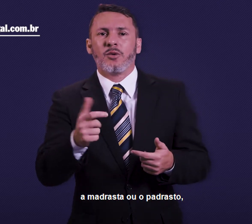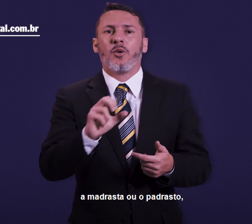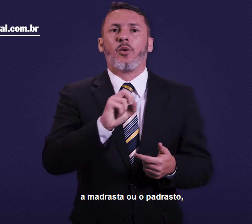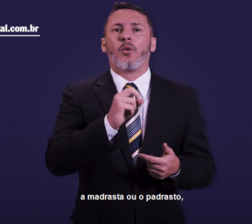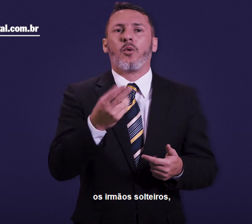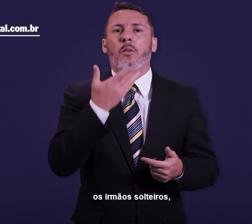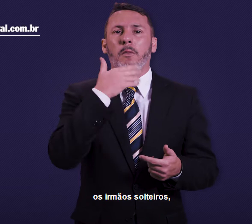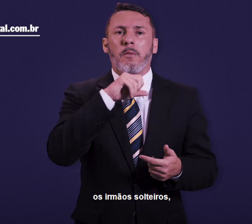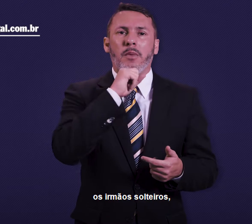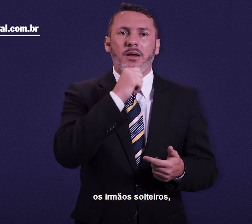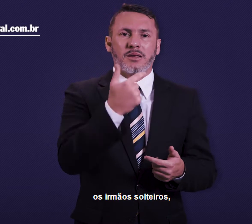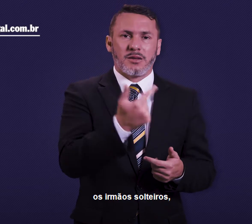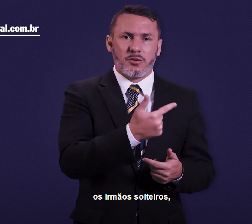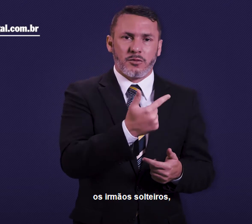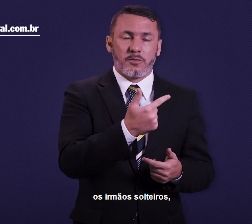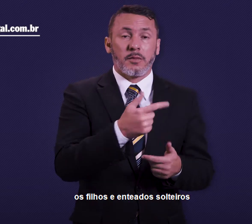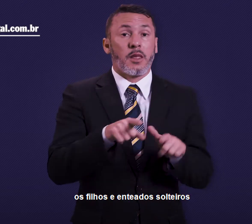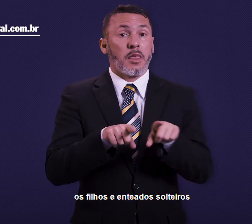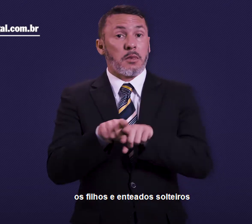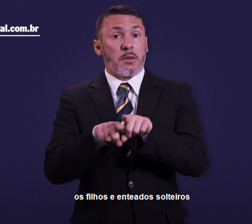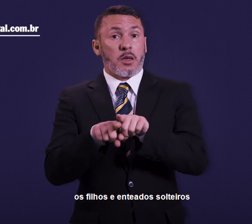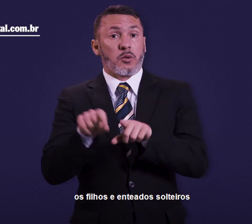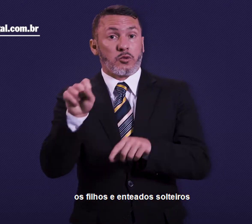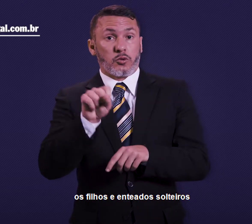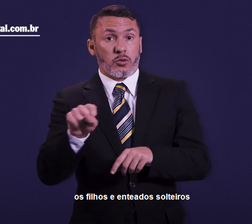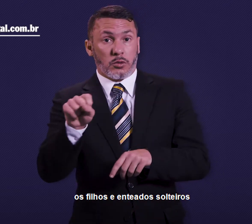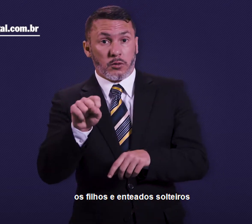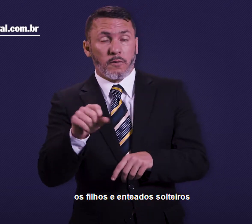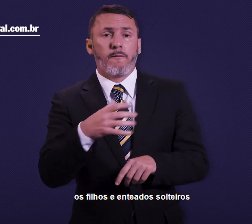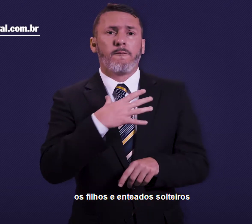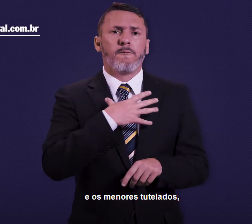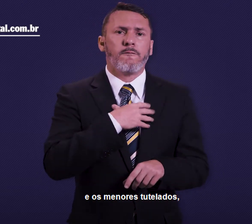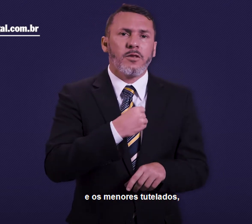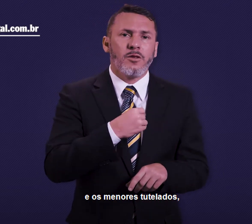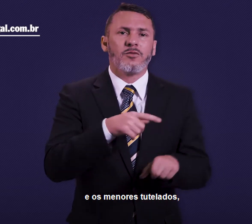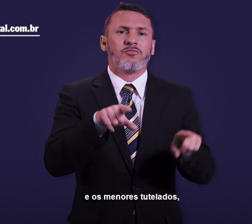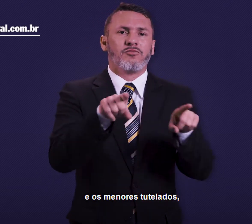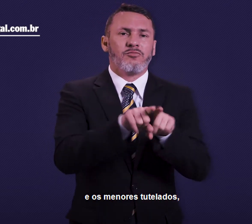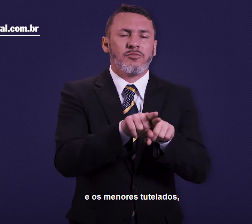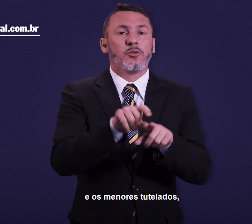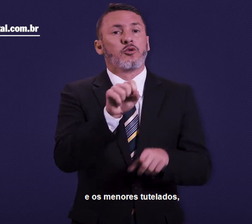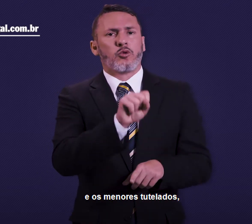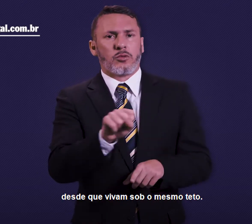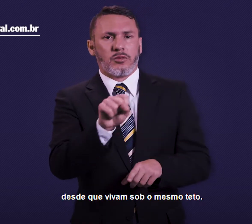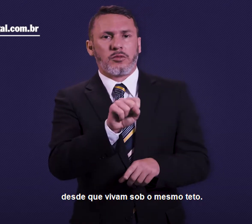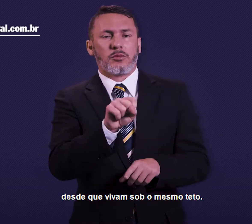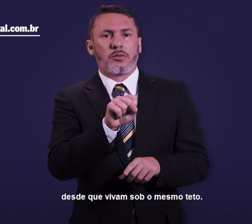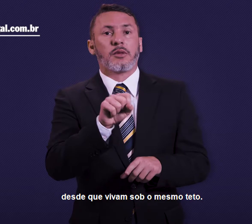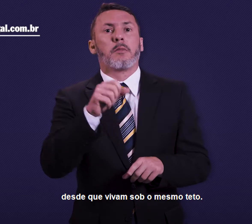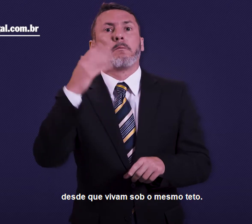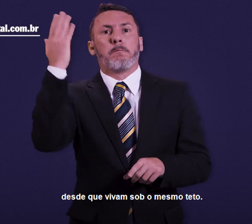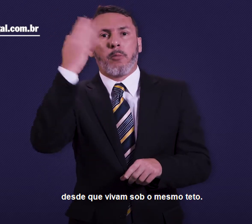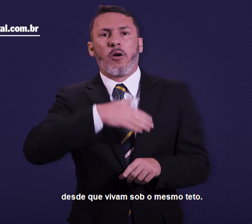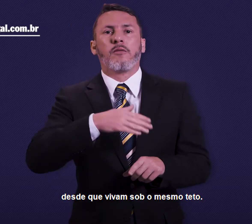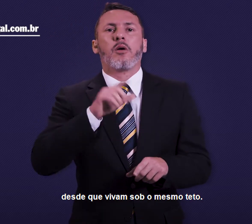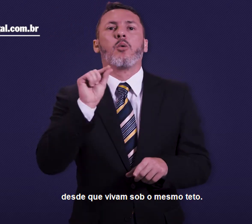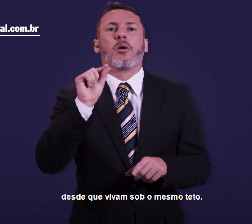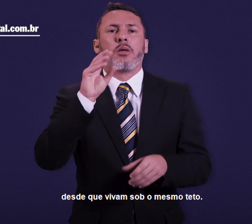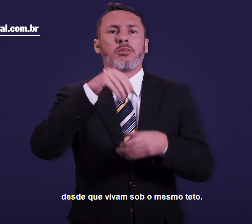padrasto, os irmãos solteiros, os filhos e enteados solteiros e os membros tutelados, desde que vivam sob o mesmo